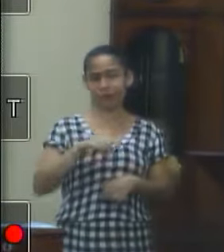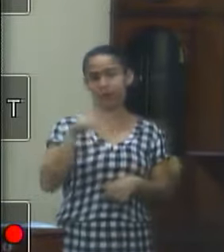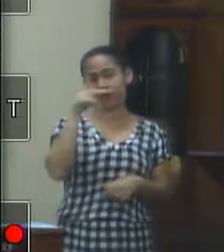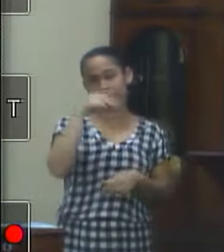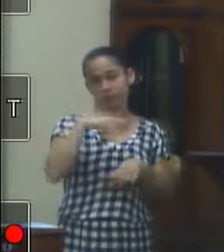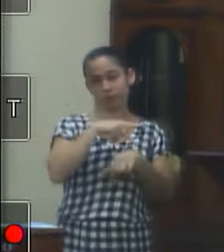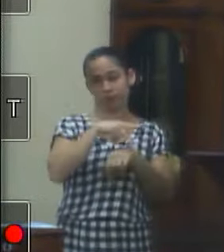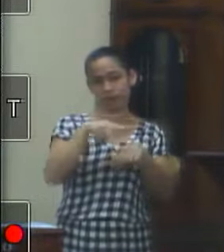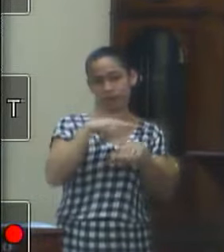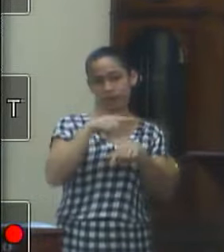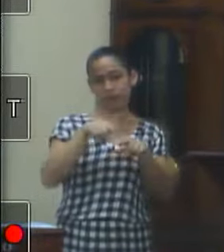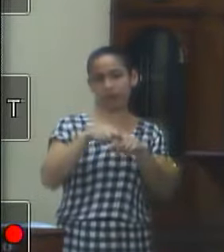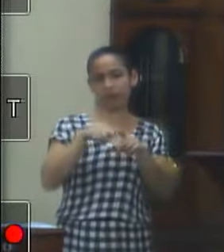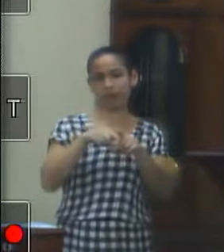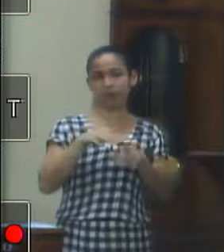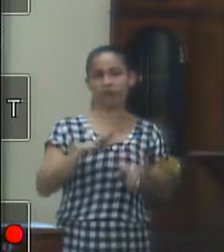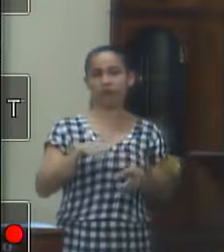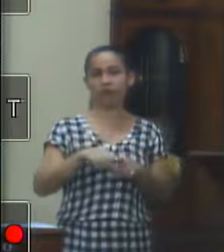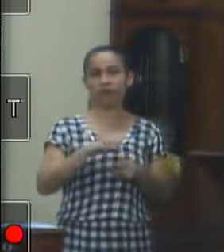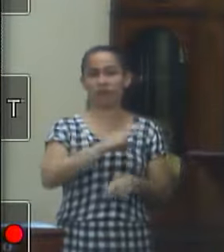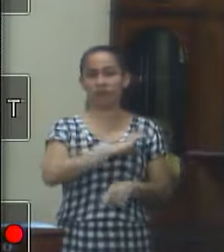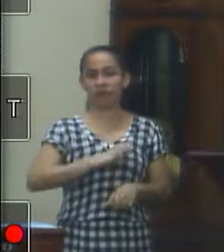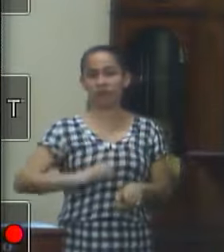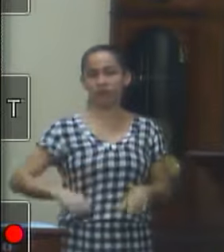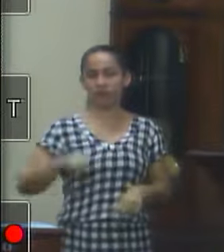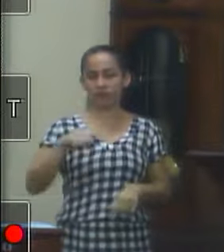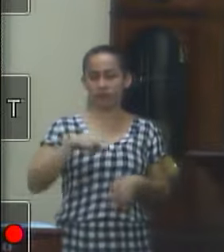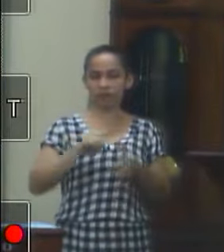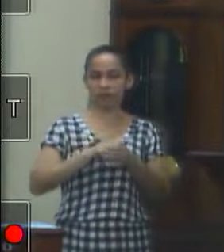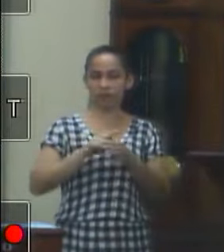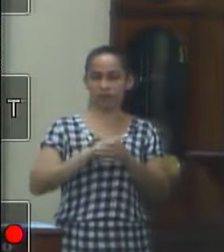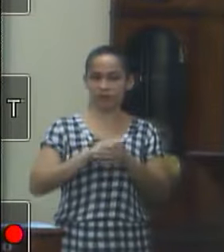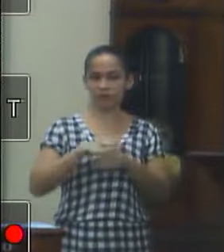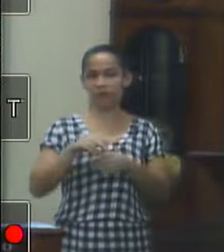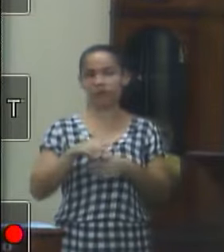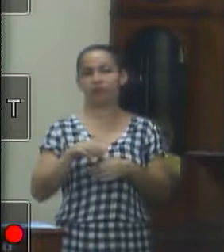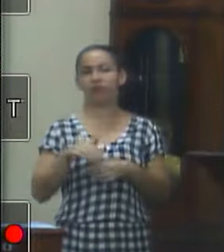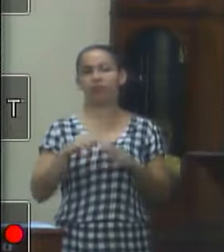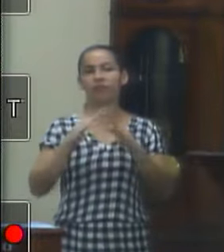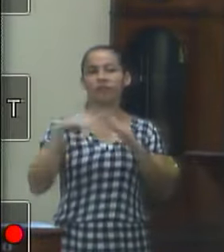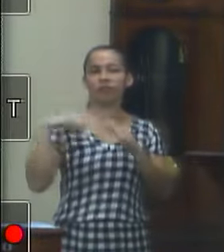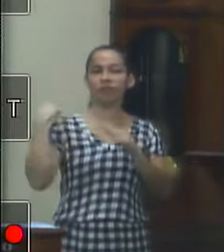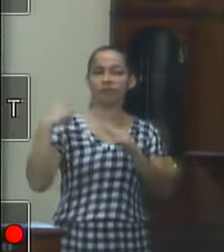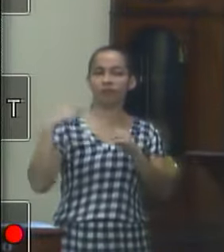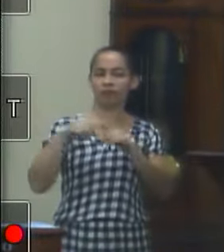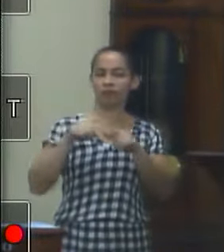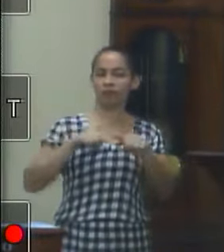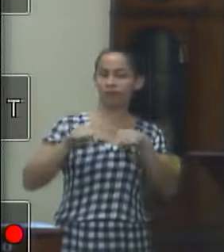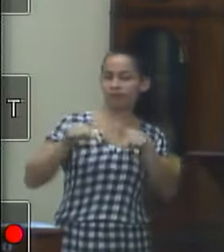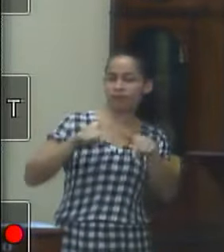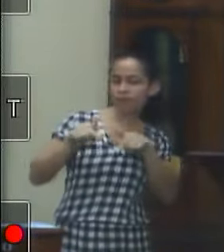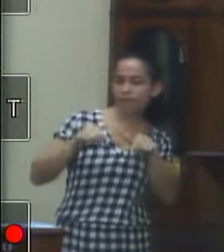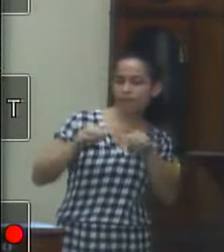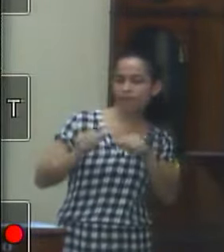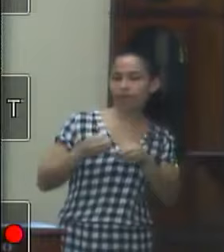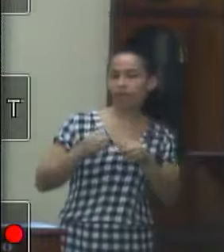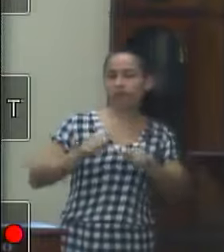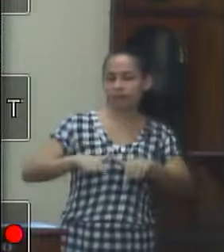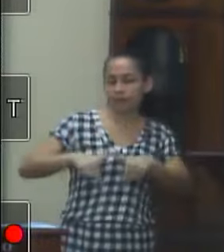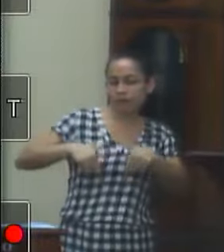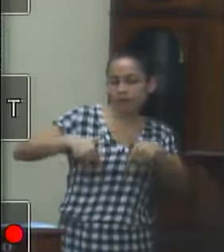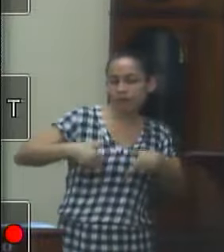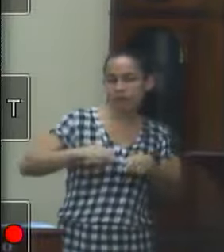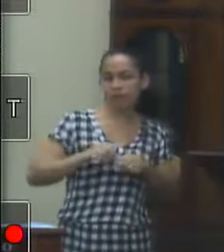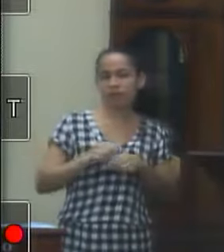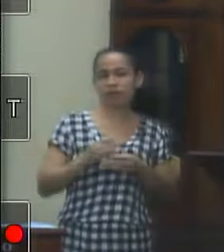Estado, a nossa Valença e essa casa aqui vem fazendo o seu trabalho com muita